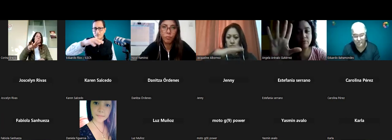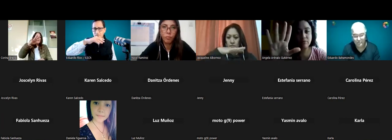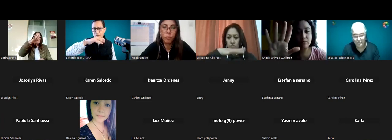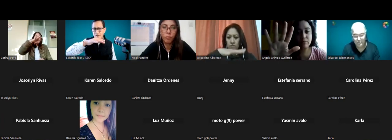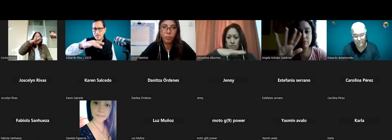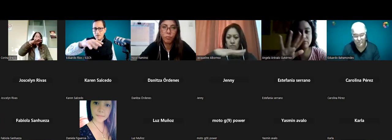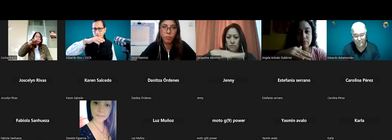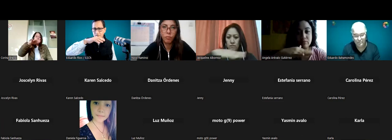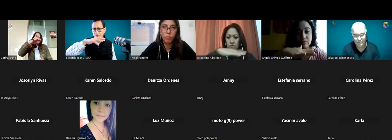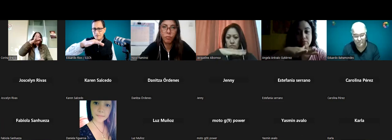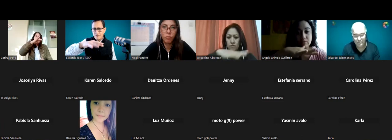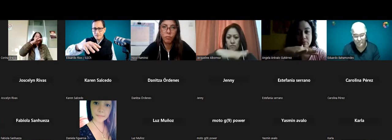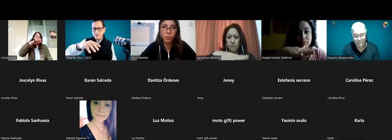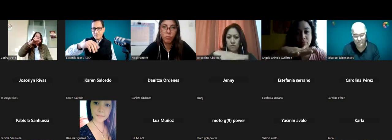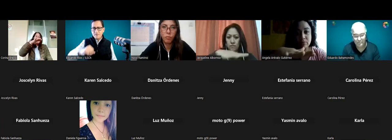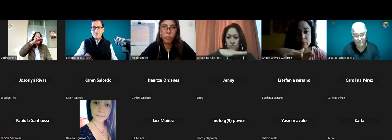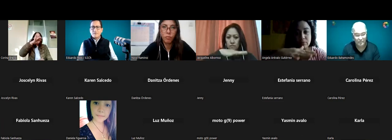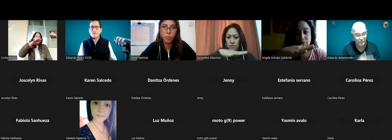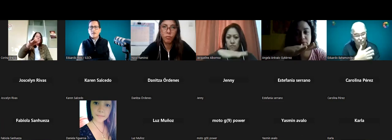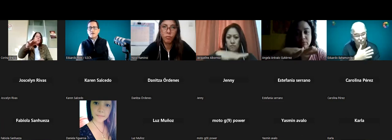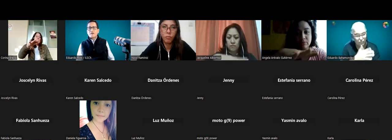agua, agua.